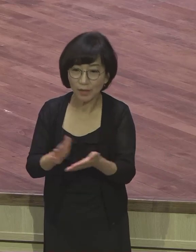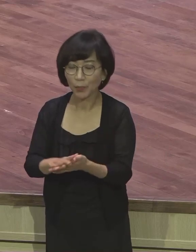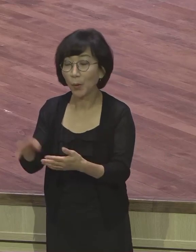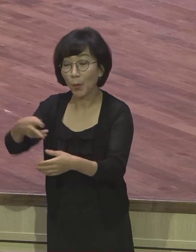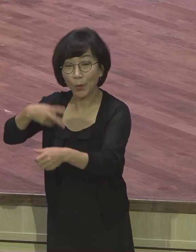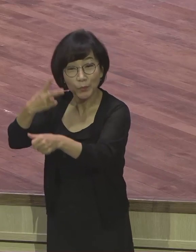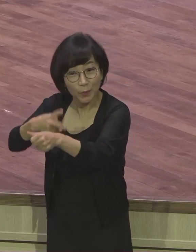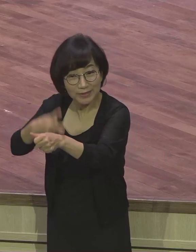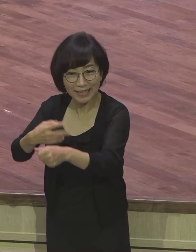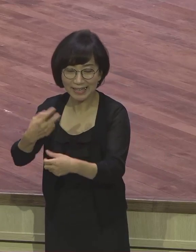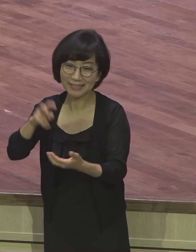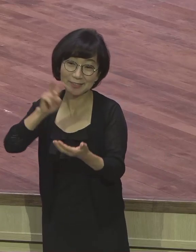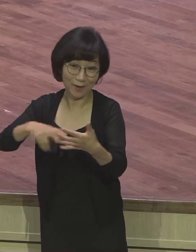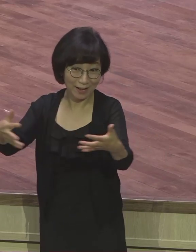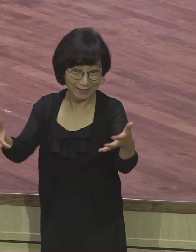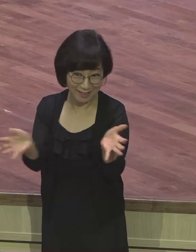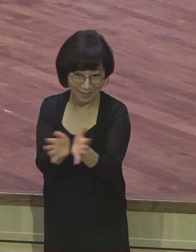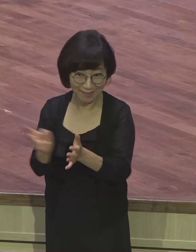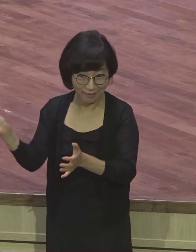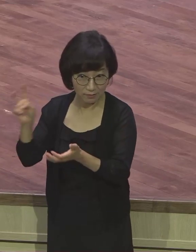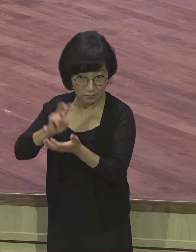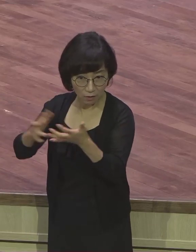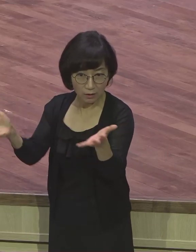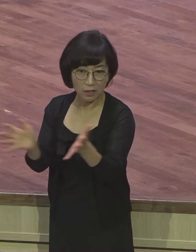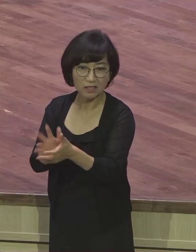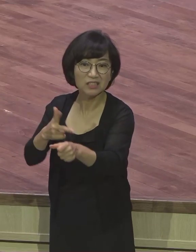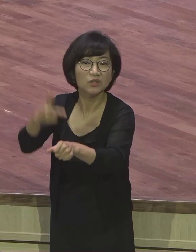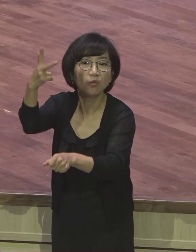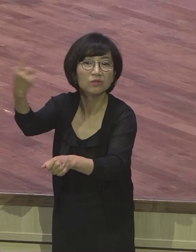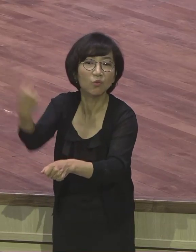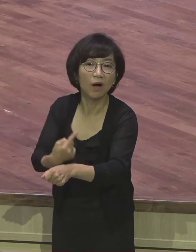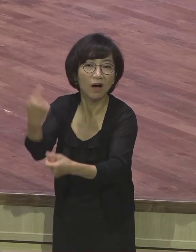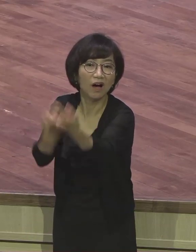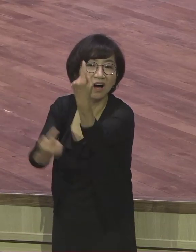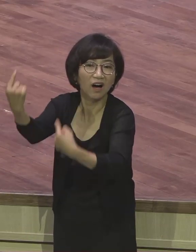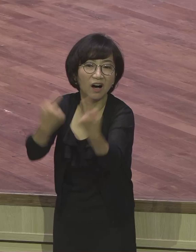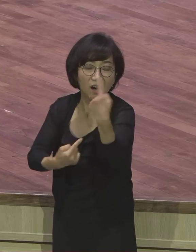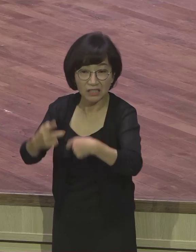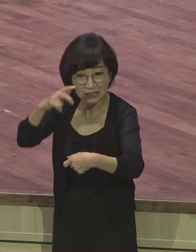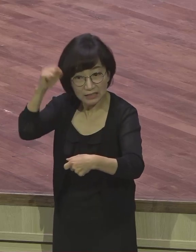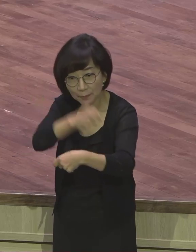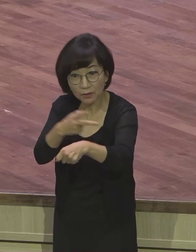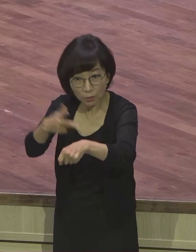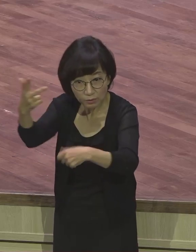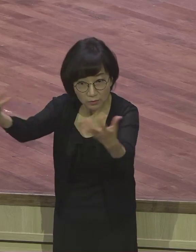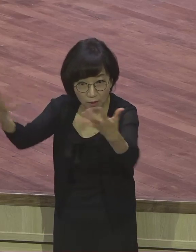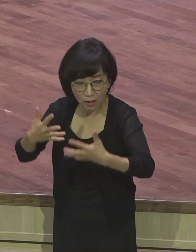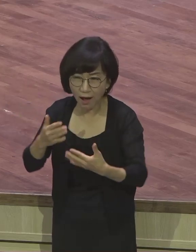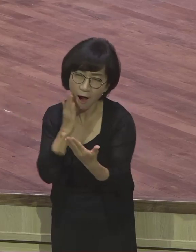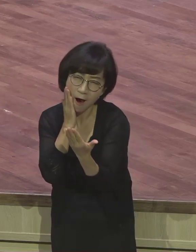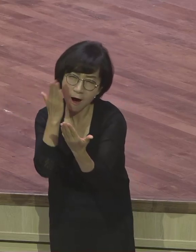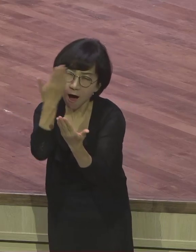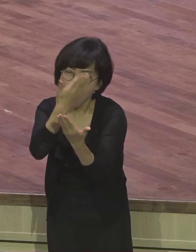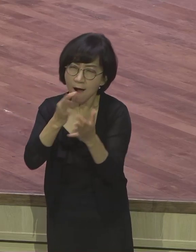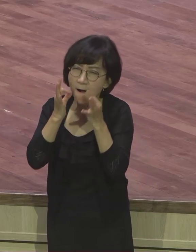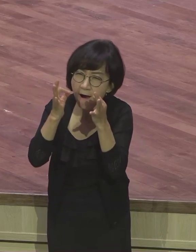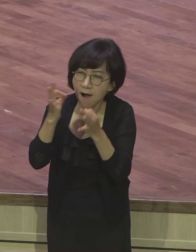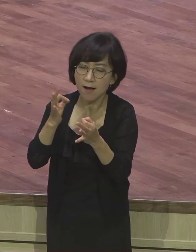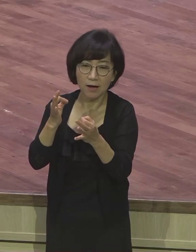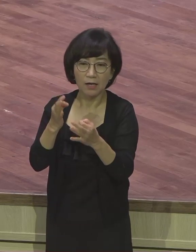교사로 성가대. 성가대 일찍 와야 됩니다. 7시 와야 돼요. 오겠어요? 화장 다 하고 언제 오게?